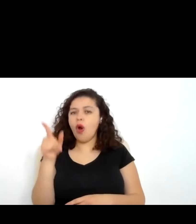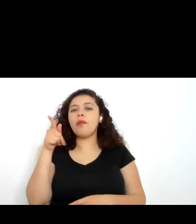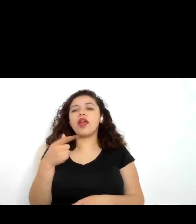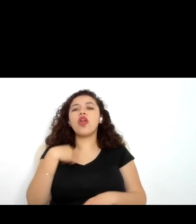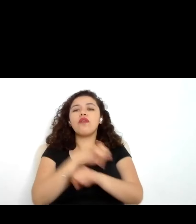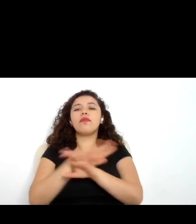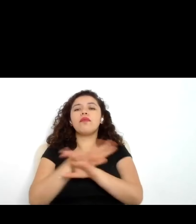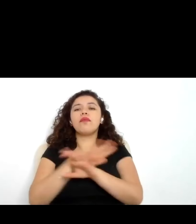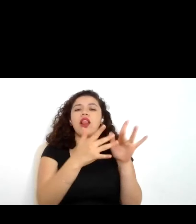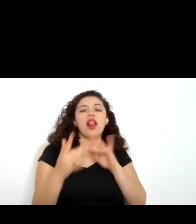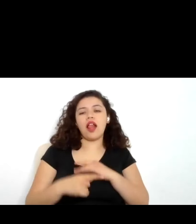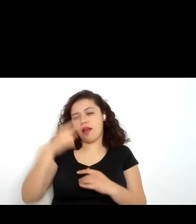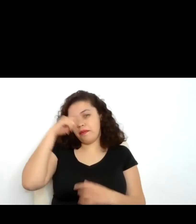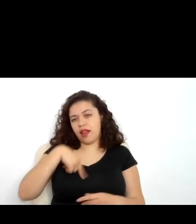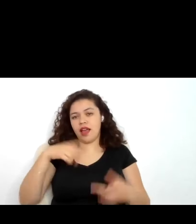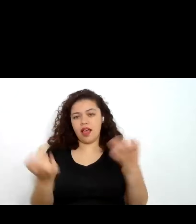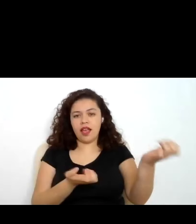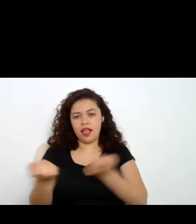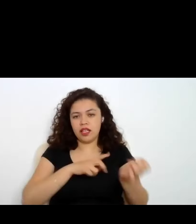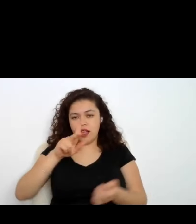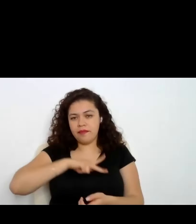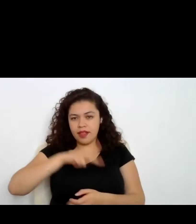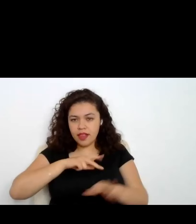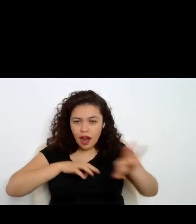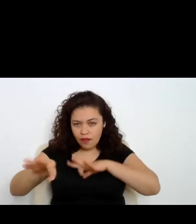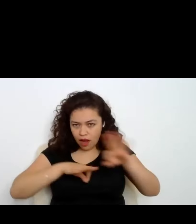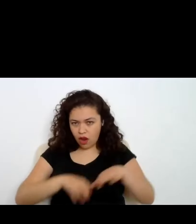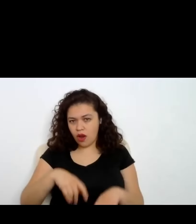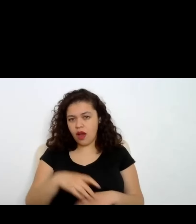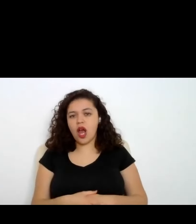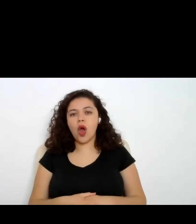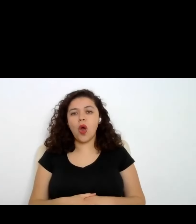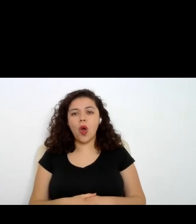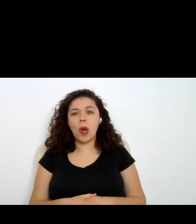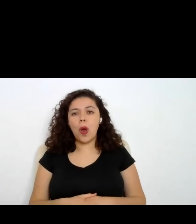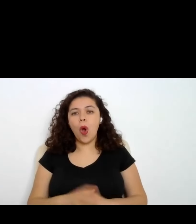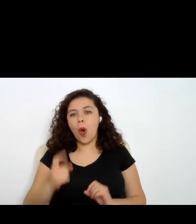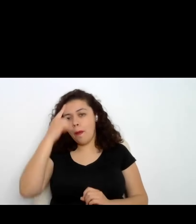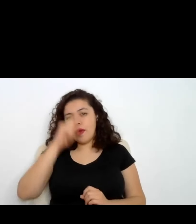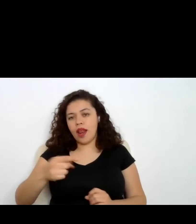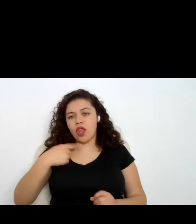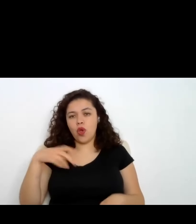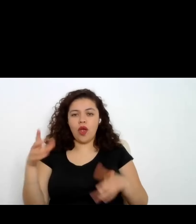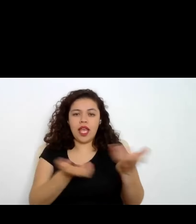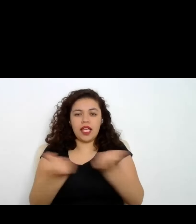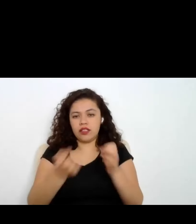le estoy dando en el ejercicio de mi profesión o en mi ejercicio del comercio.